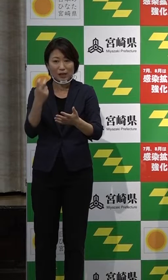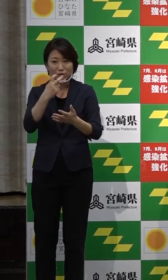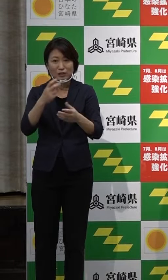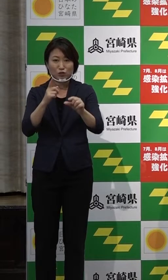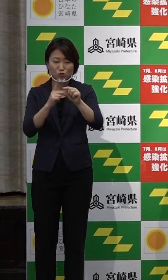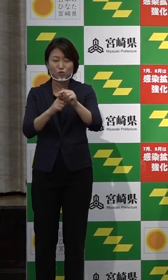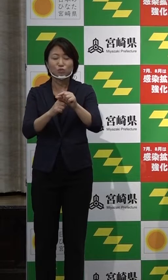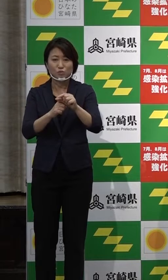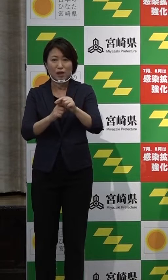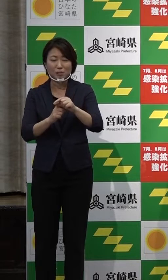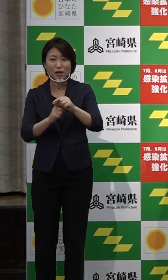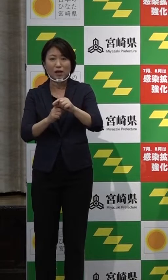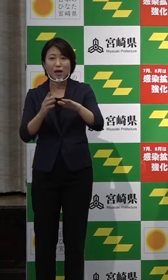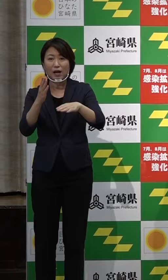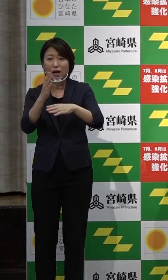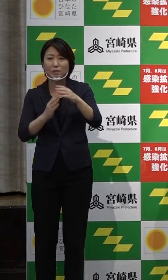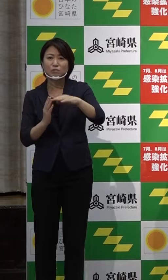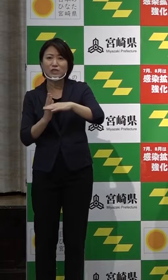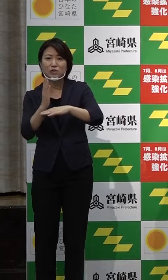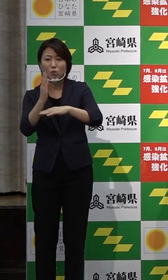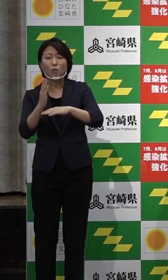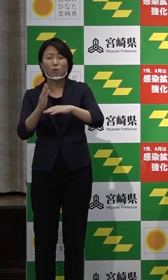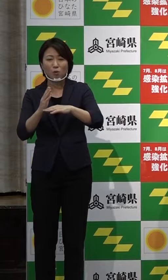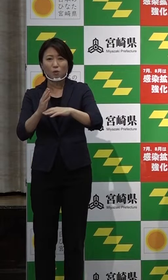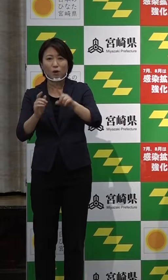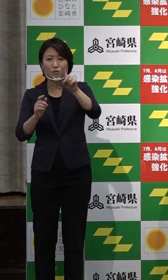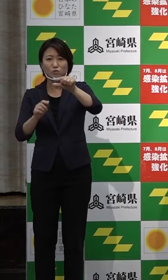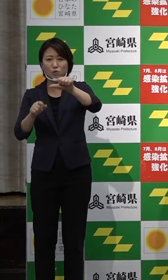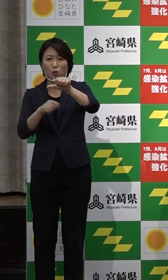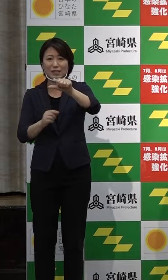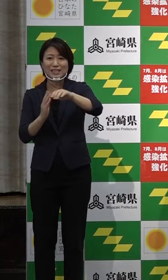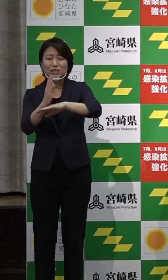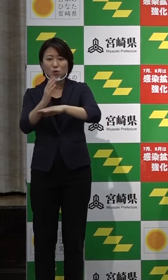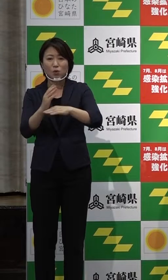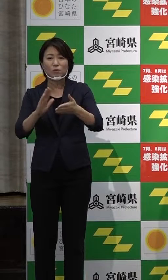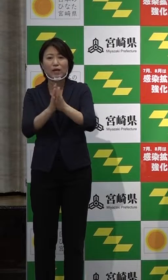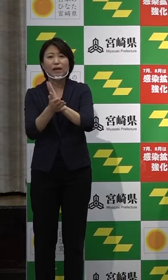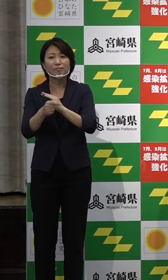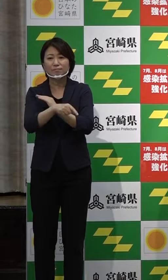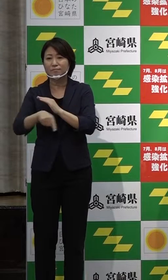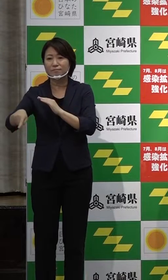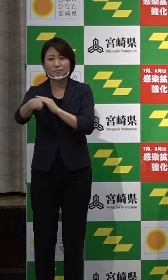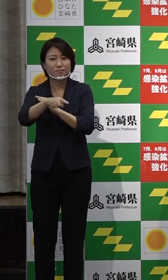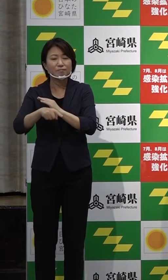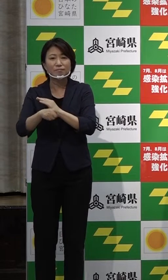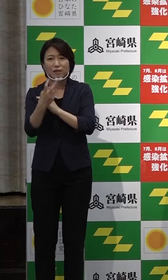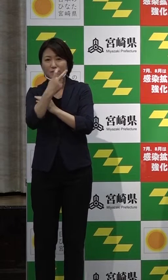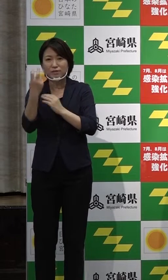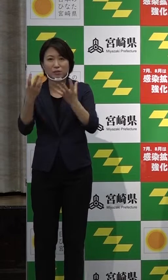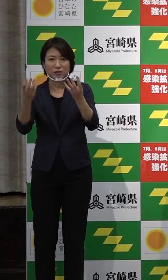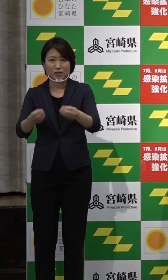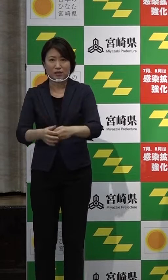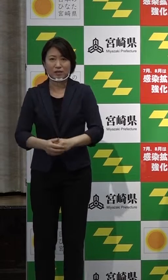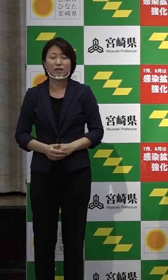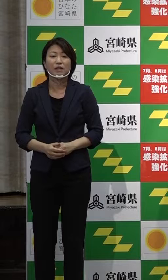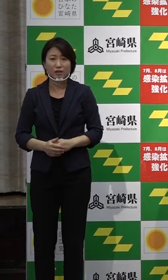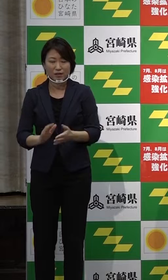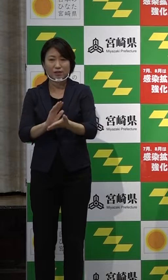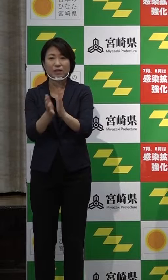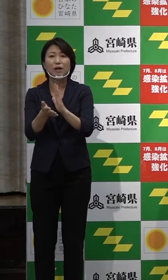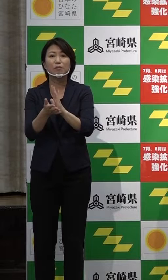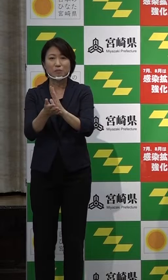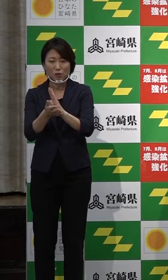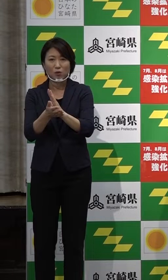で半分以上の県がこの15人以上になっているということで、本県